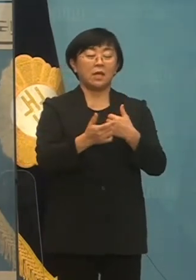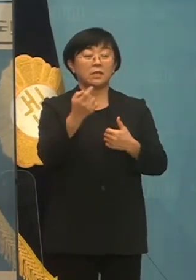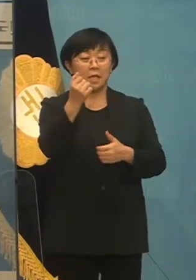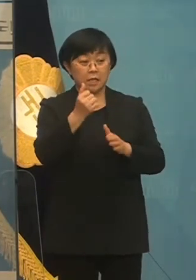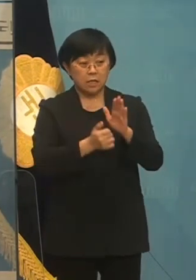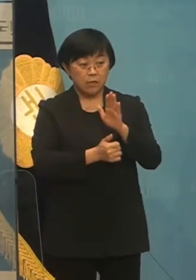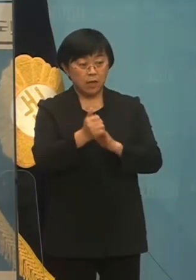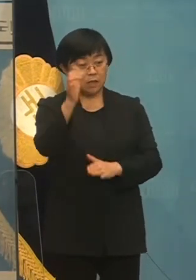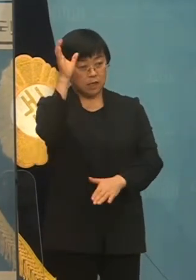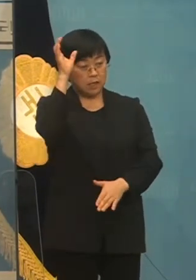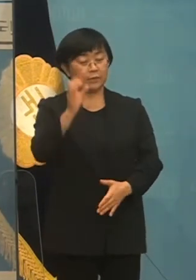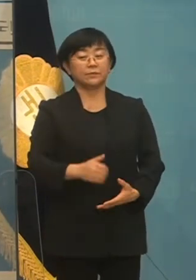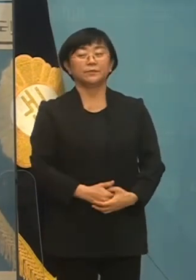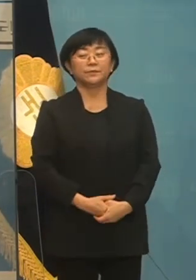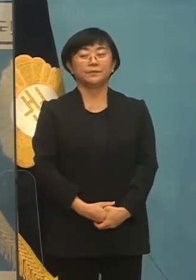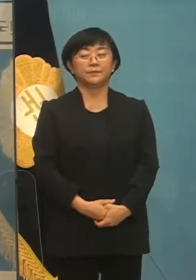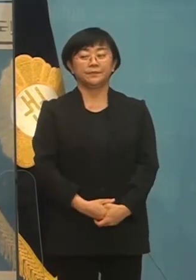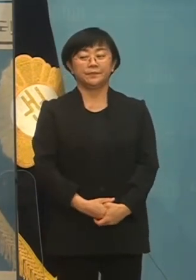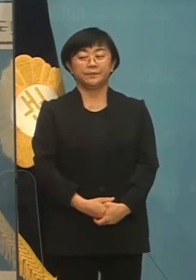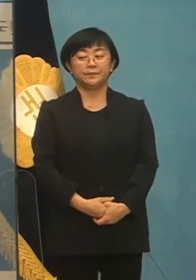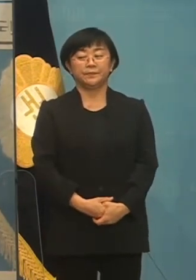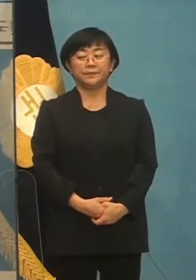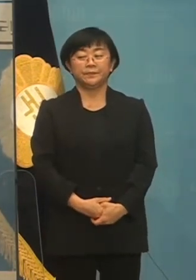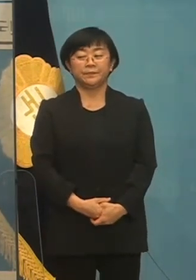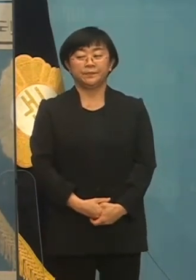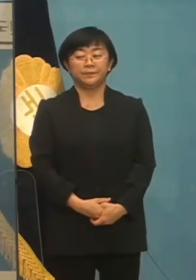희망이라도 기대하고 있는 것이 현실입니다.